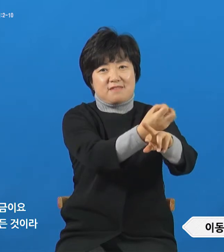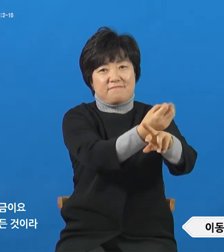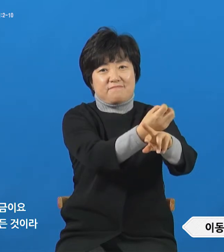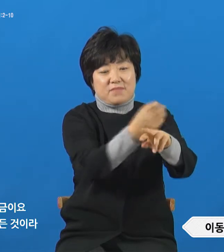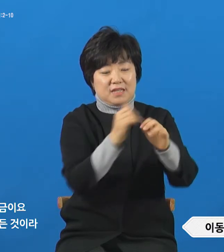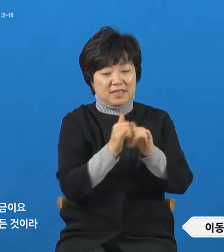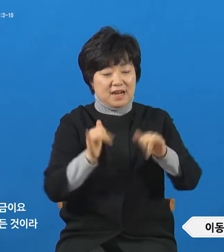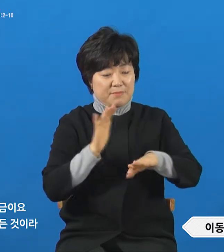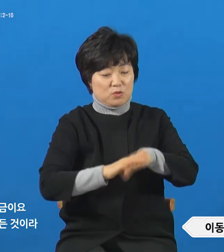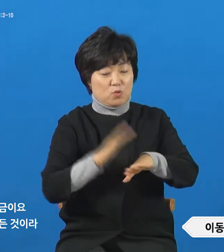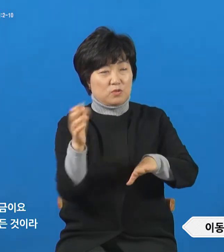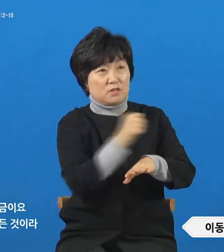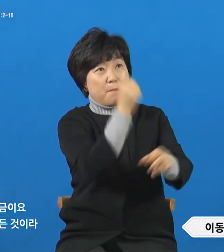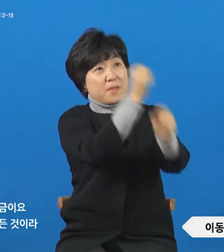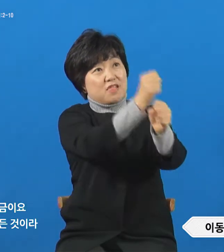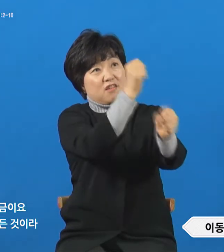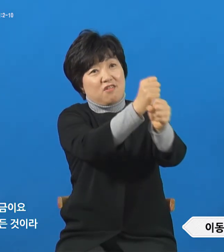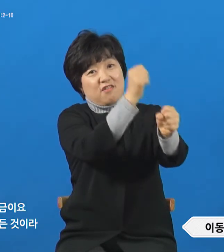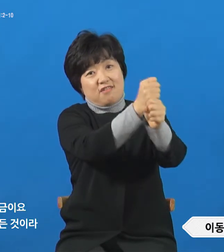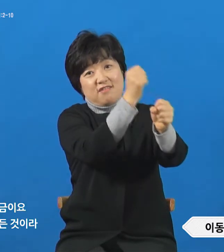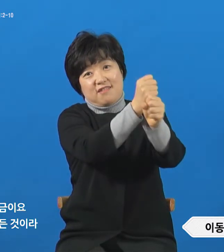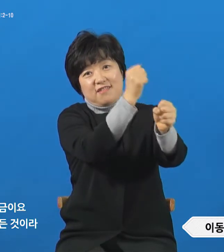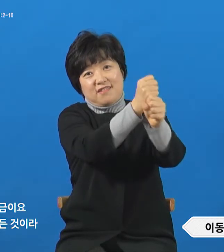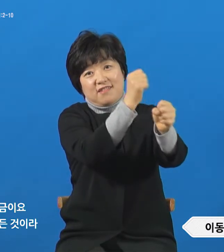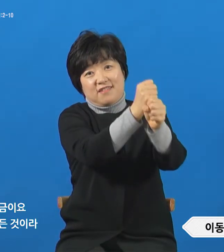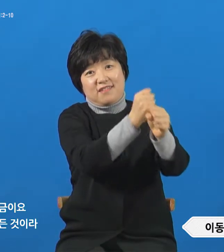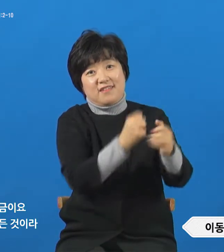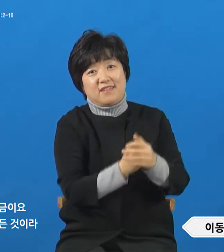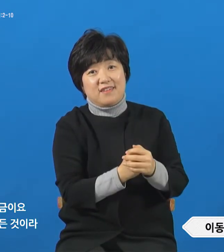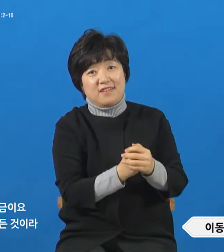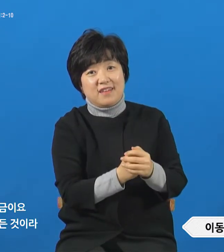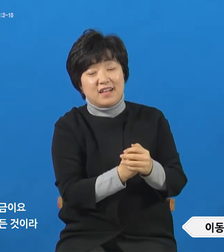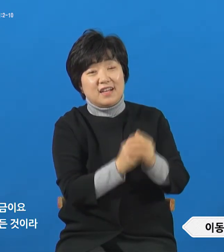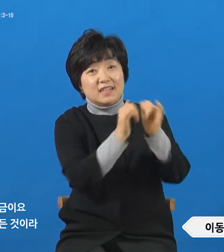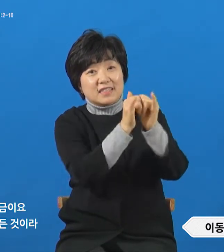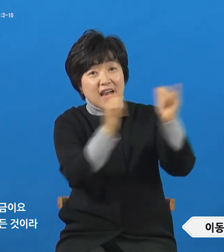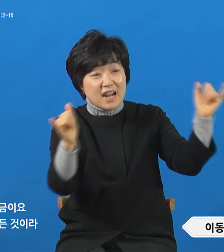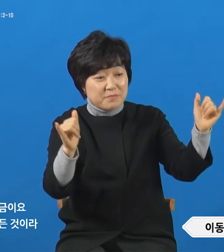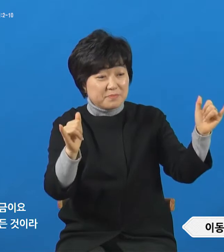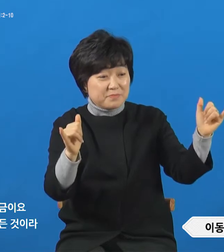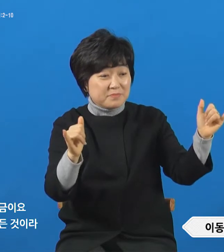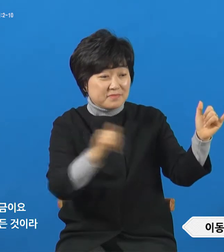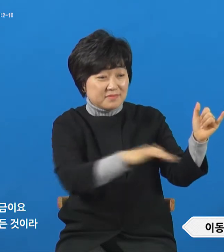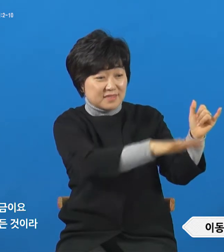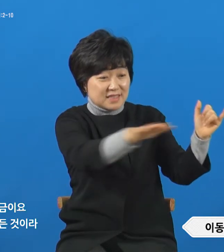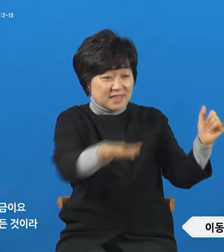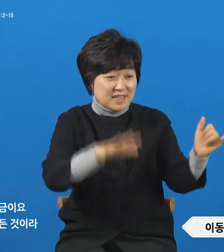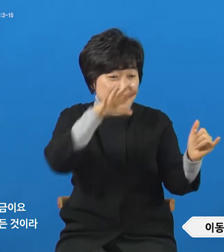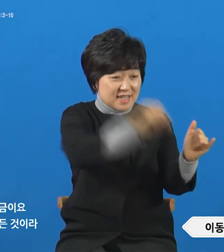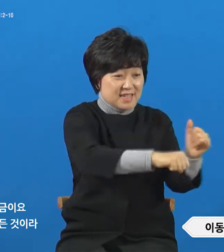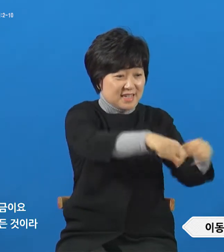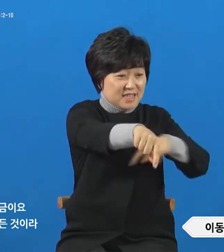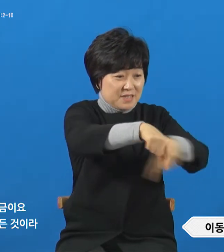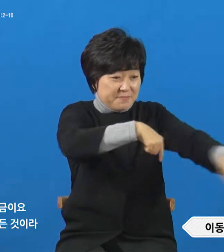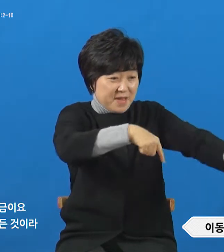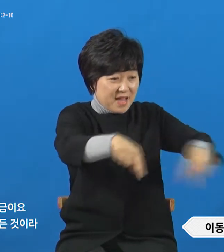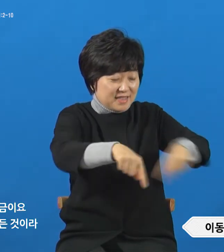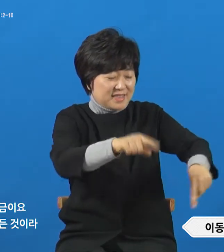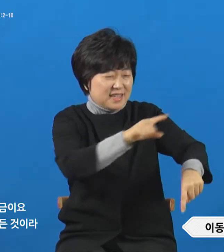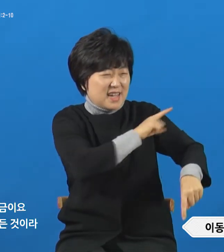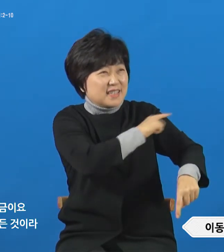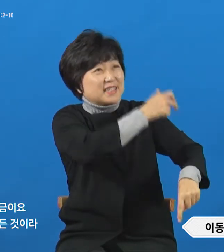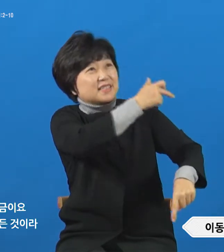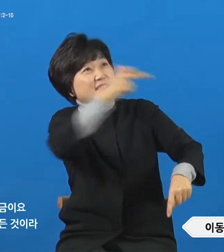네. 사람들이 가장 지배적 우상, 오늘 이 시대에 많은 사람들을 지배하고 있는 가장